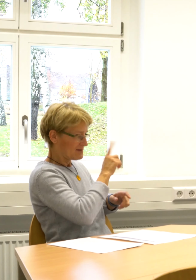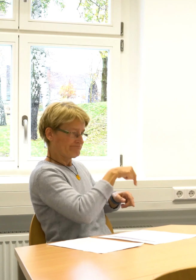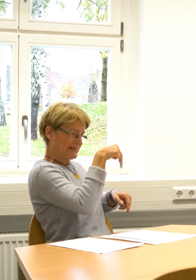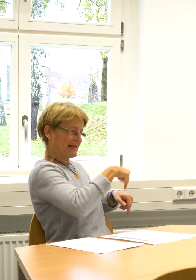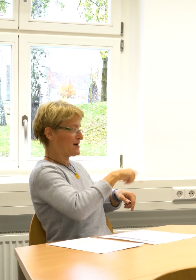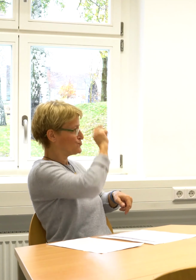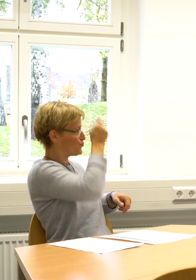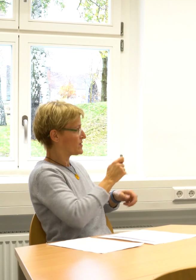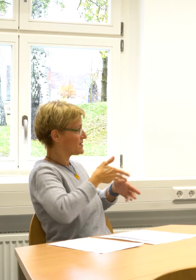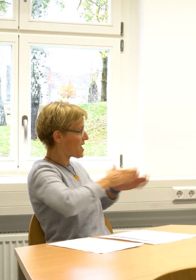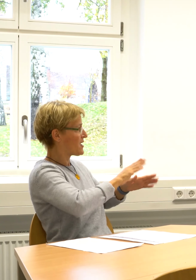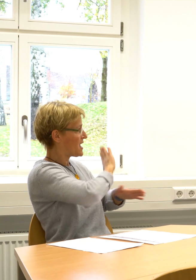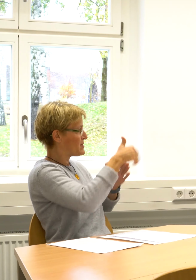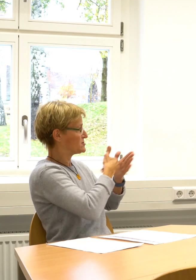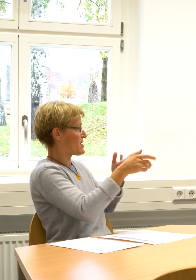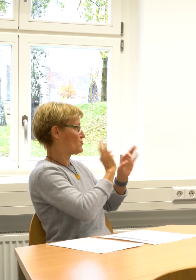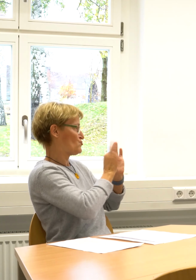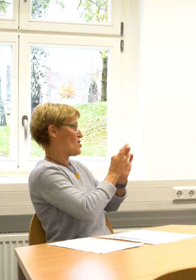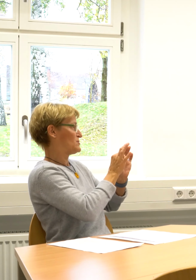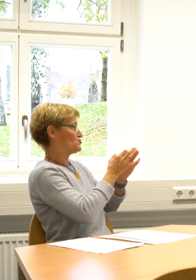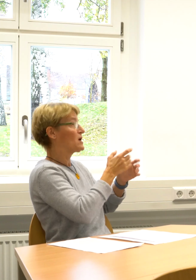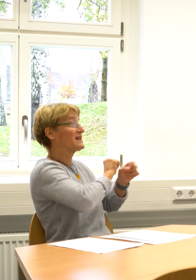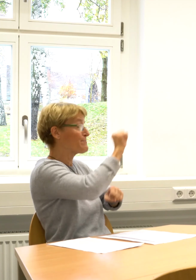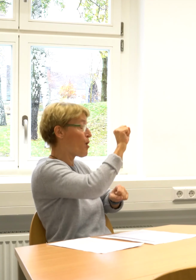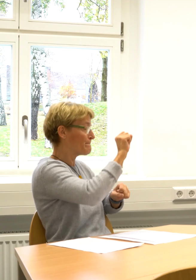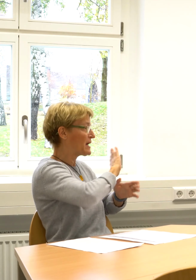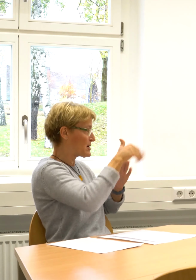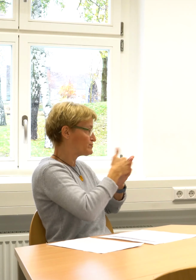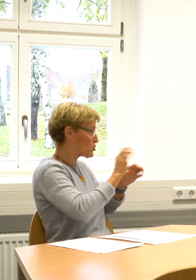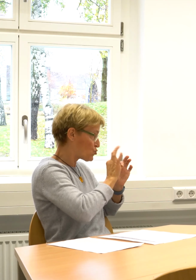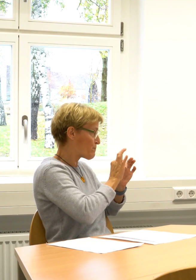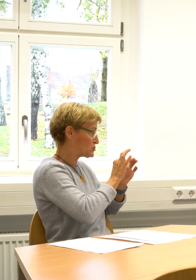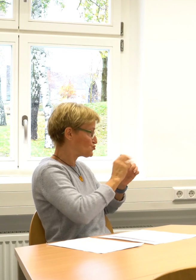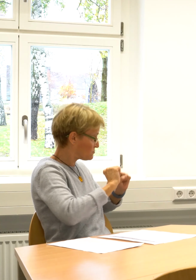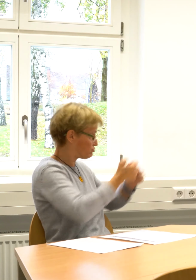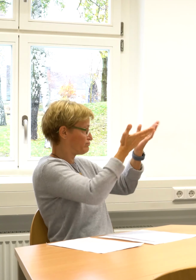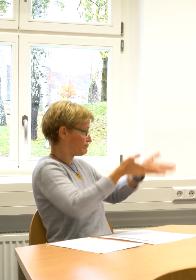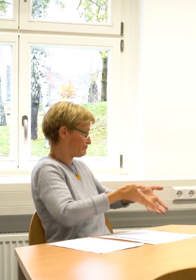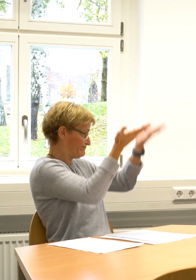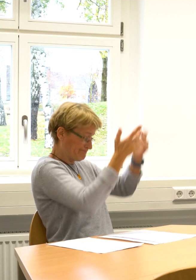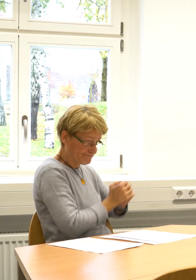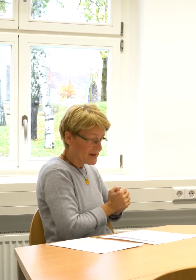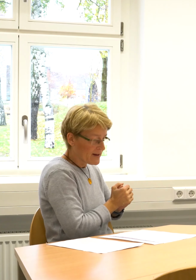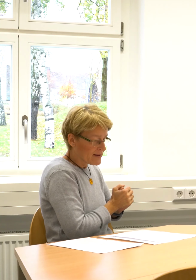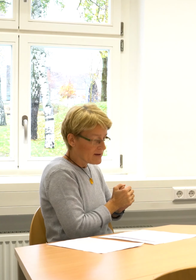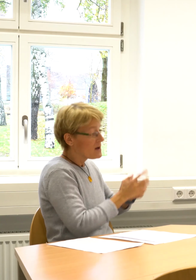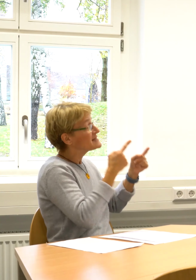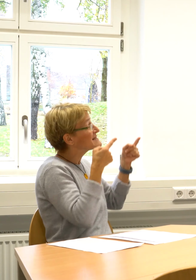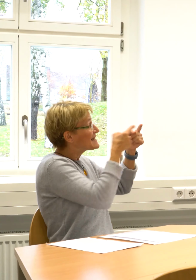werden, also oftmals auch Mangel entsteht. Deswegen unterrichte ich hier im Studiengang Diplom Gebärdensprachdolmetschen, um